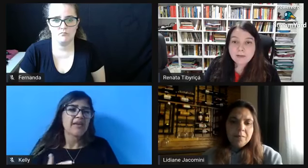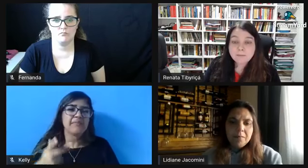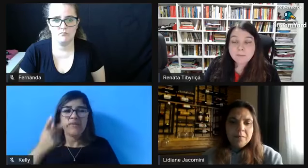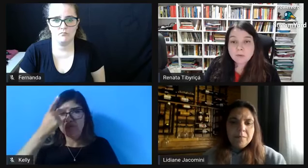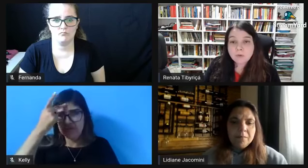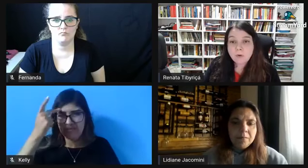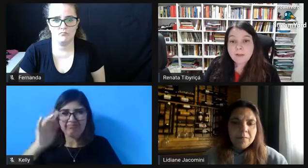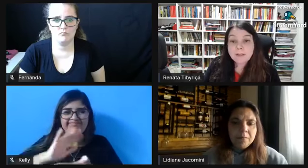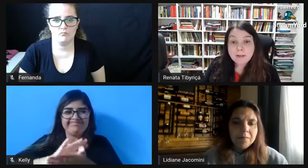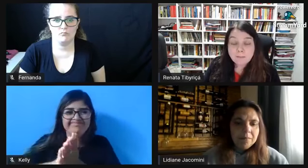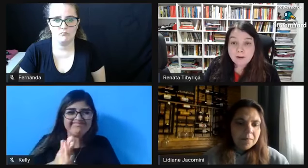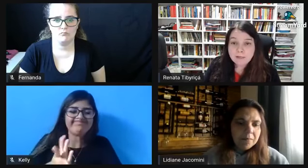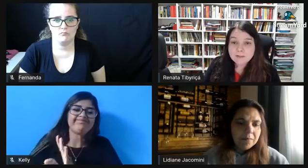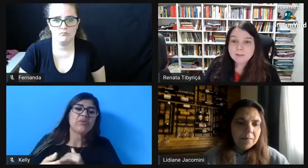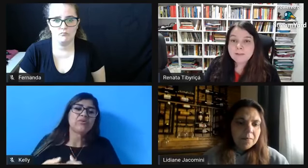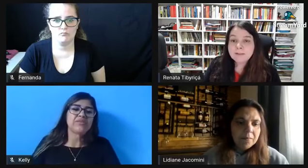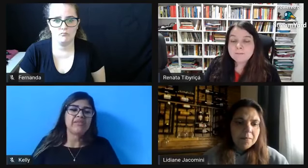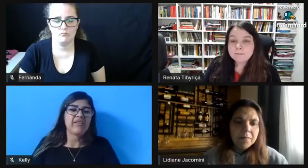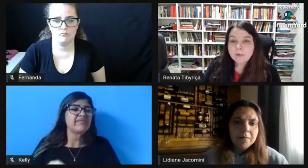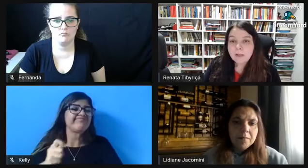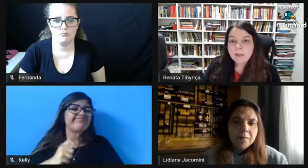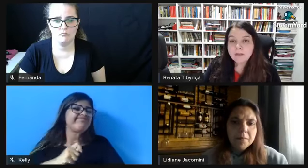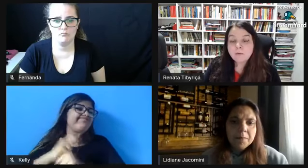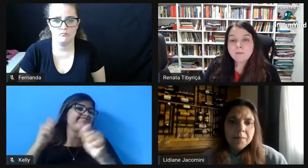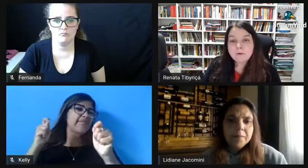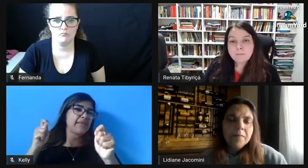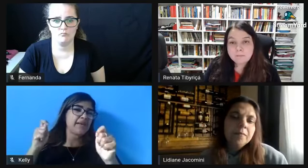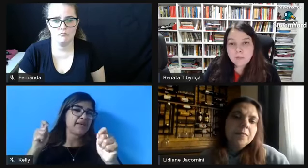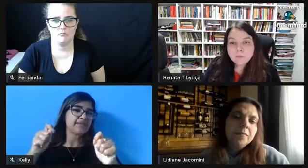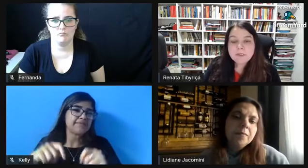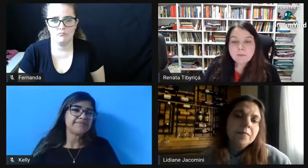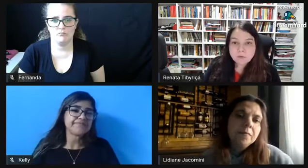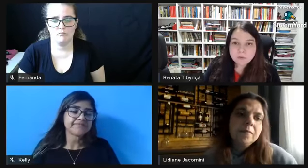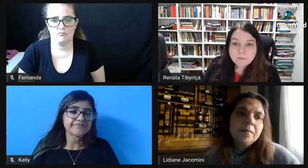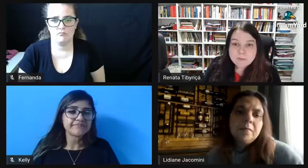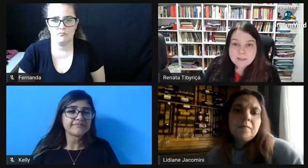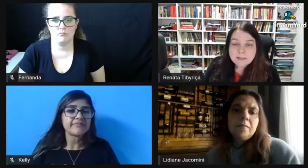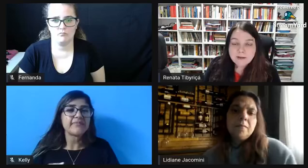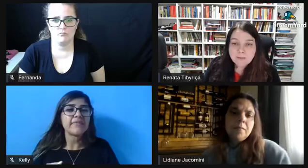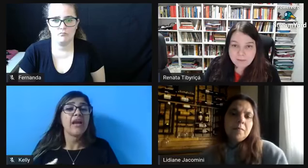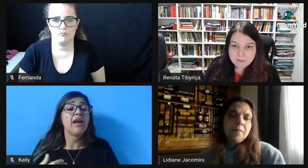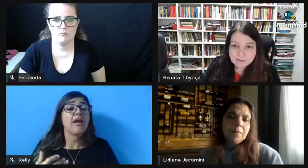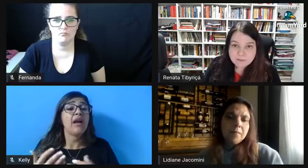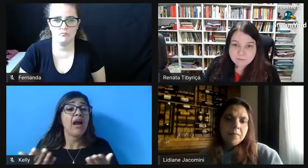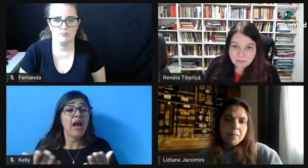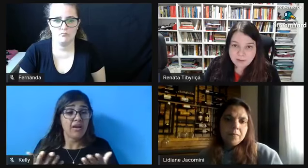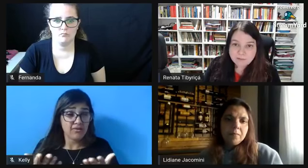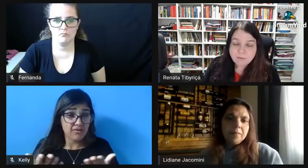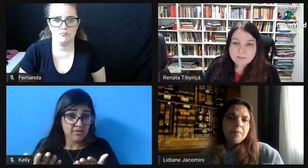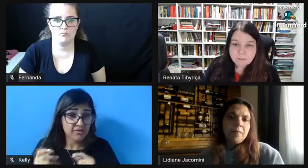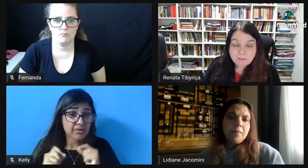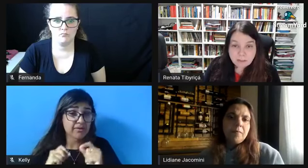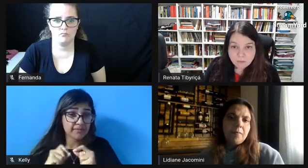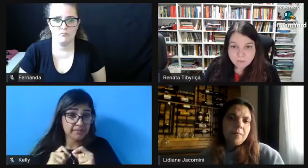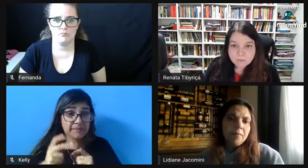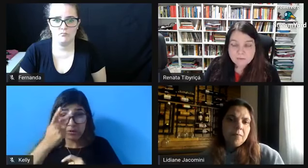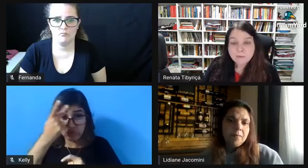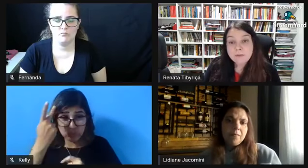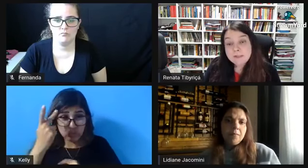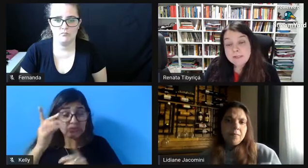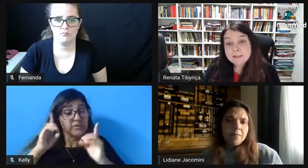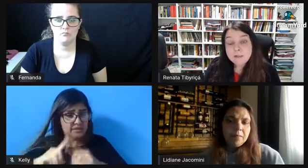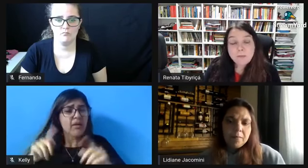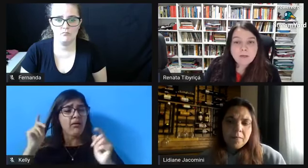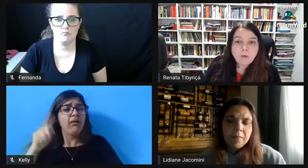que ela era uma pessoa capaz. Então, presume-se que a pessoa com deficiência é capaz. Tá? Então, essa é a primeira coisa.